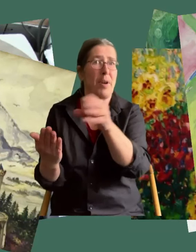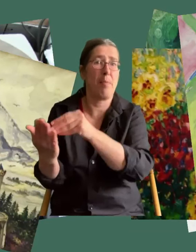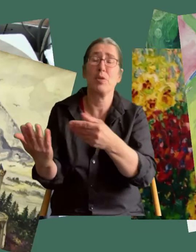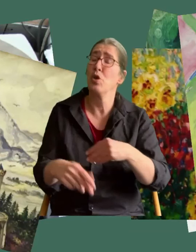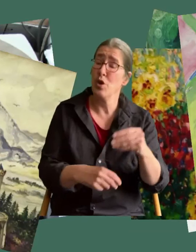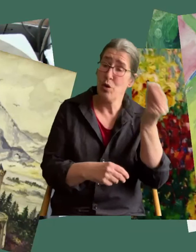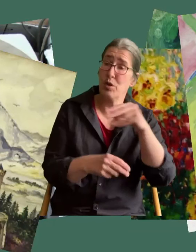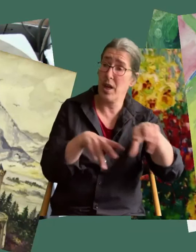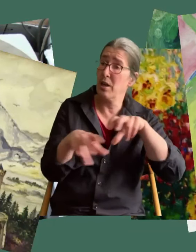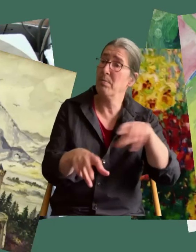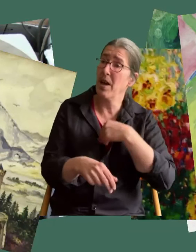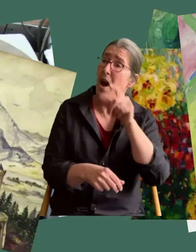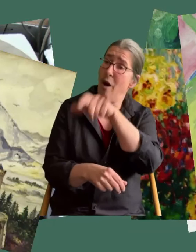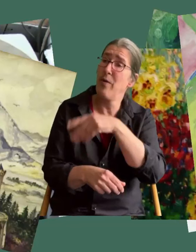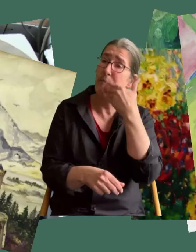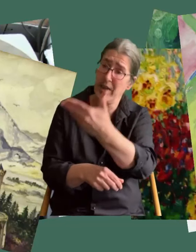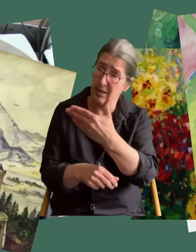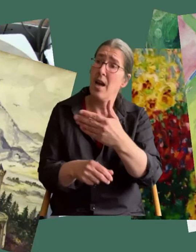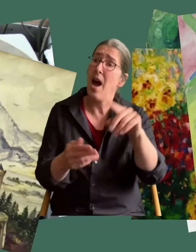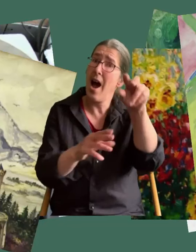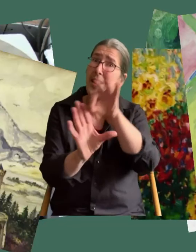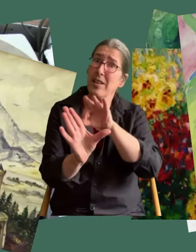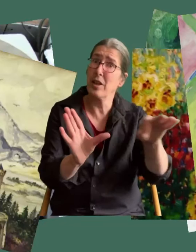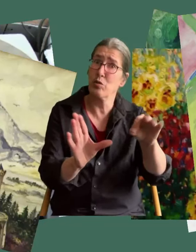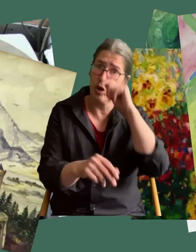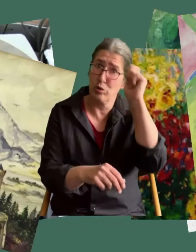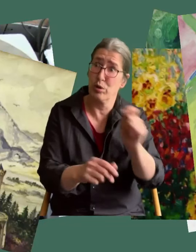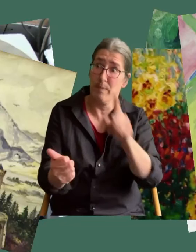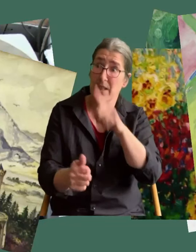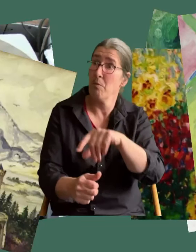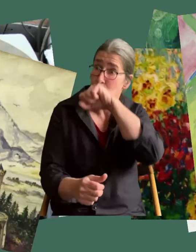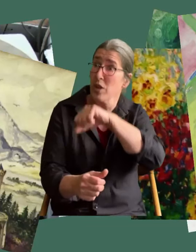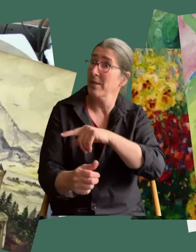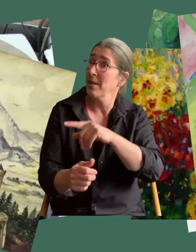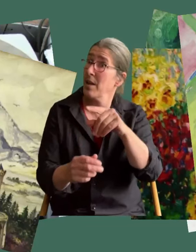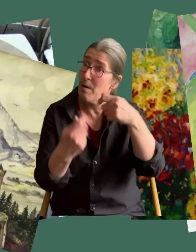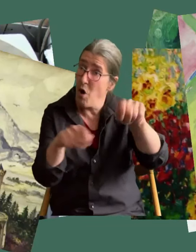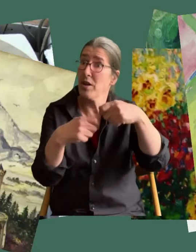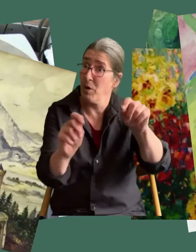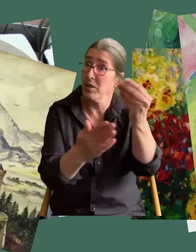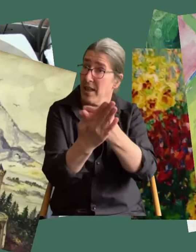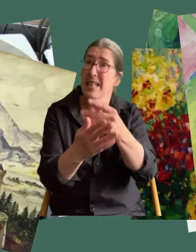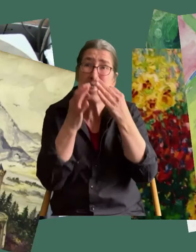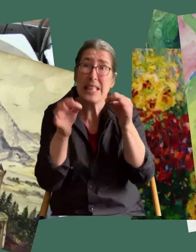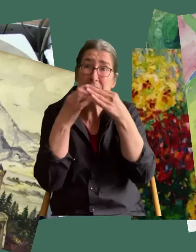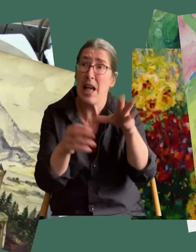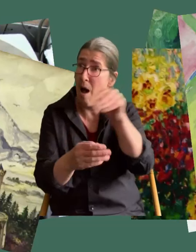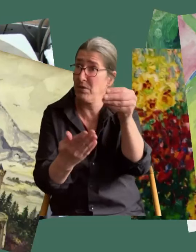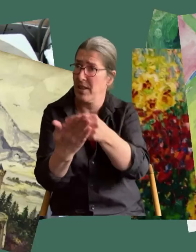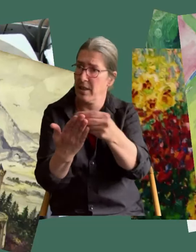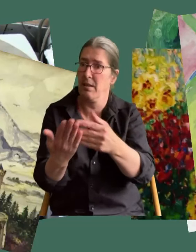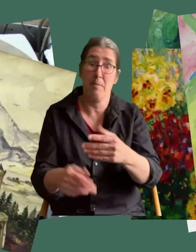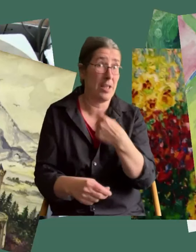Kunstakademie in Wien hatte Hitler empfohlen, Architektur zu studieren, wenn er so gerne Gebäude zeichnet und vor allen Dingen abzeichnet und das